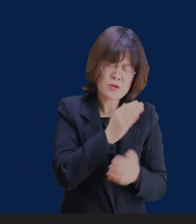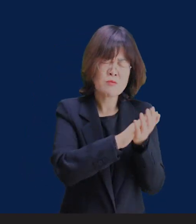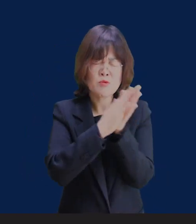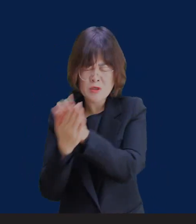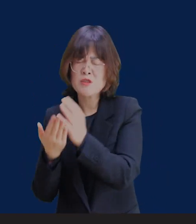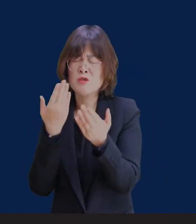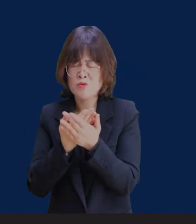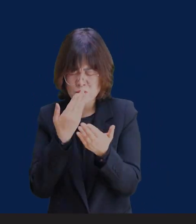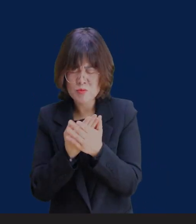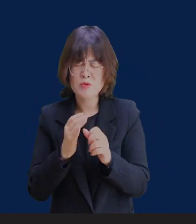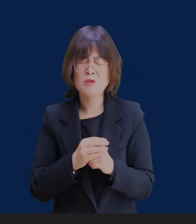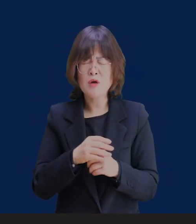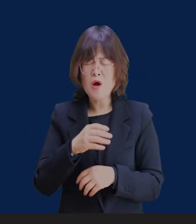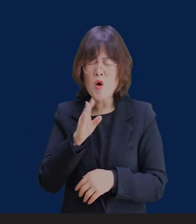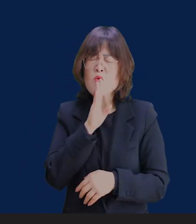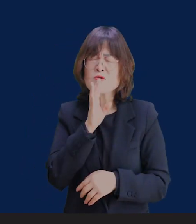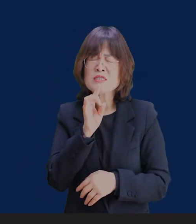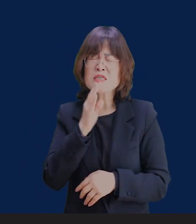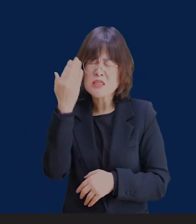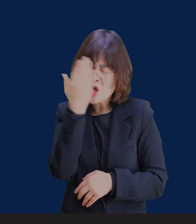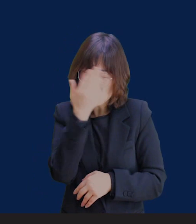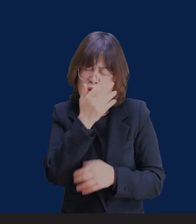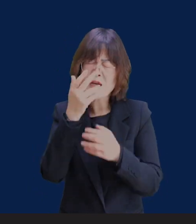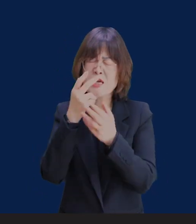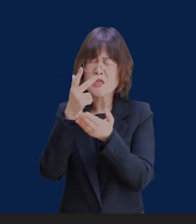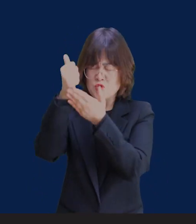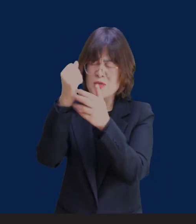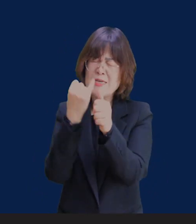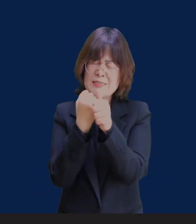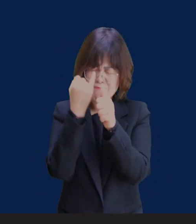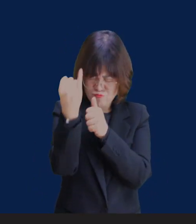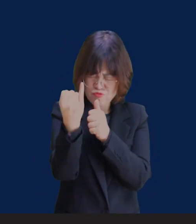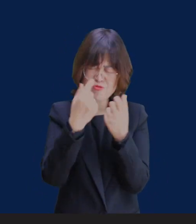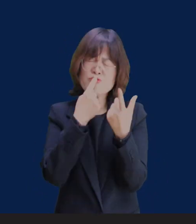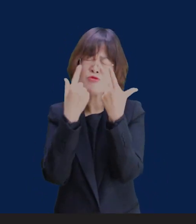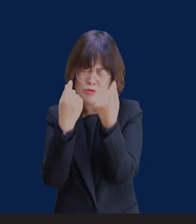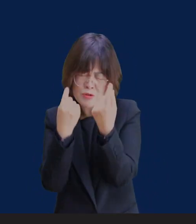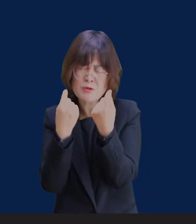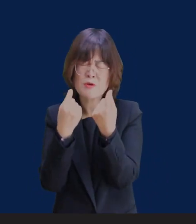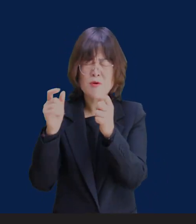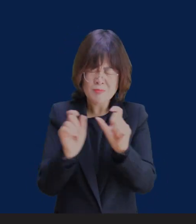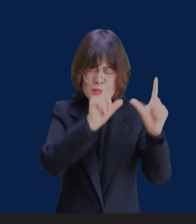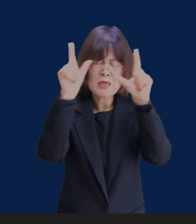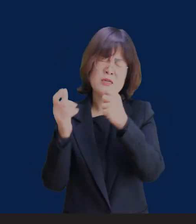변화시켜 주시고 하나님 아버지 우리는 여러분 우리에게